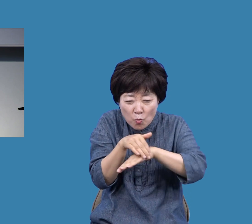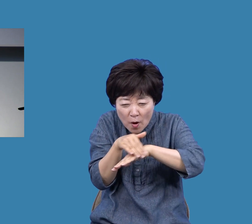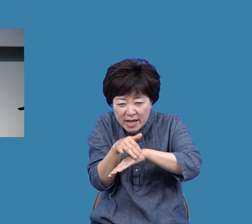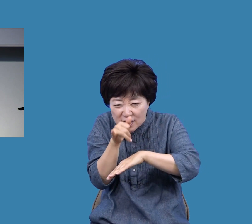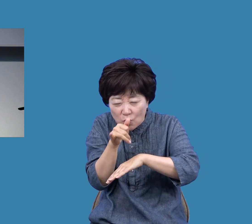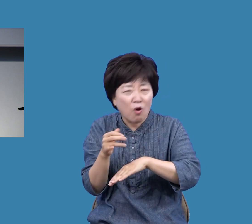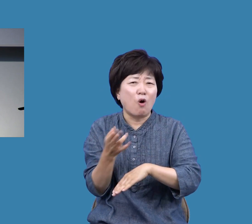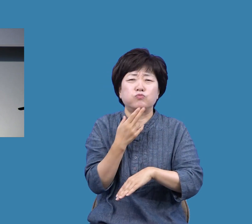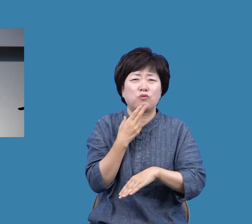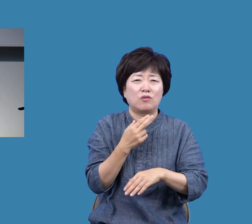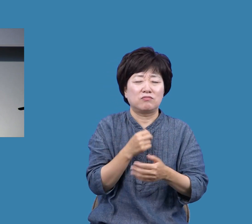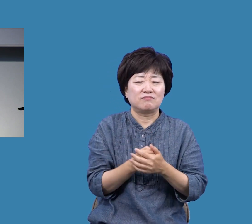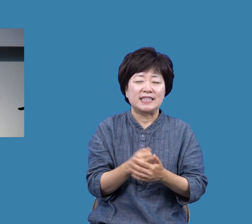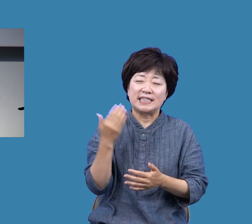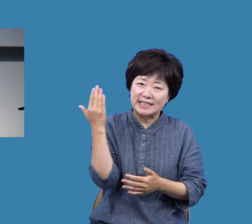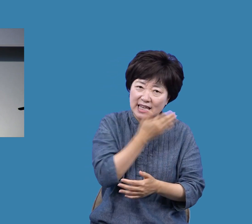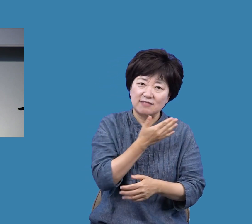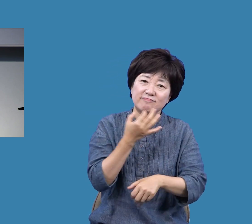돼버려요.